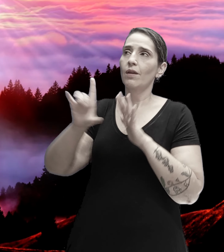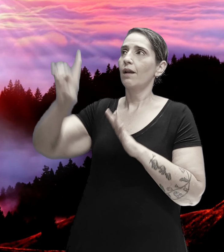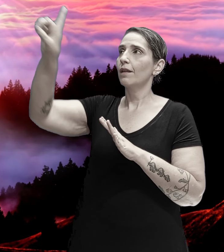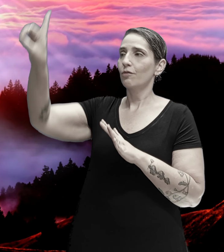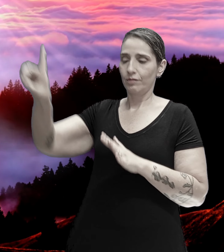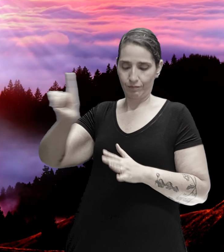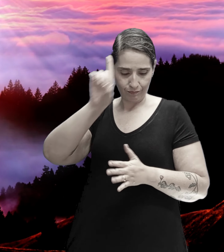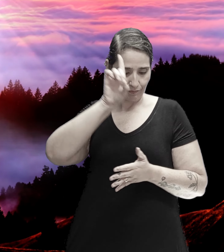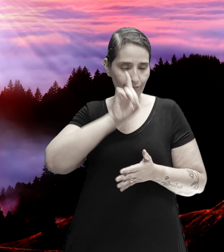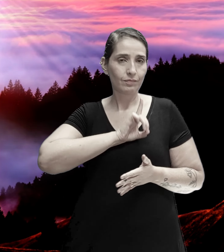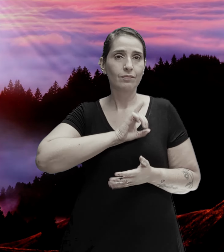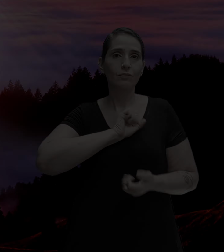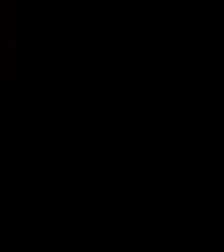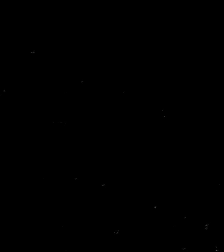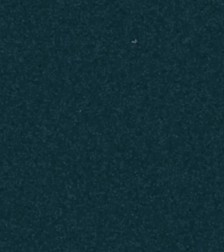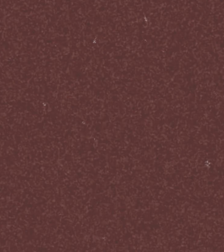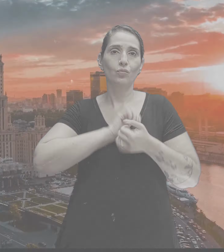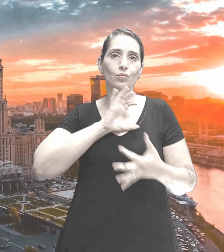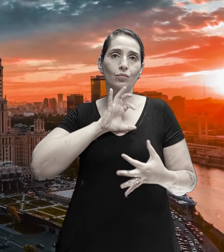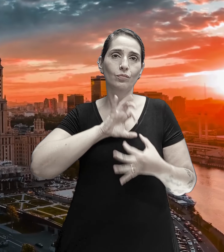está Deus.